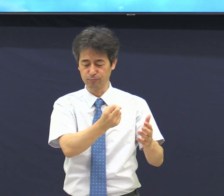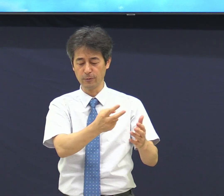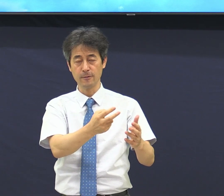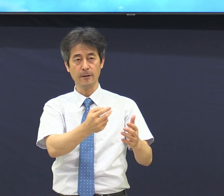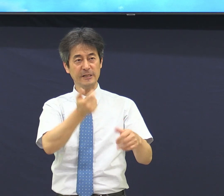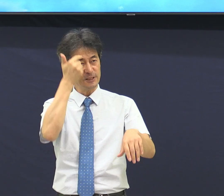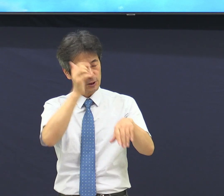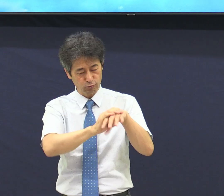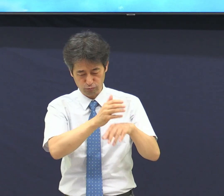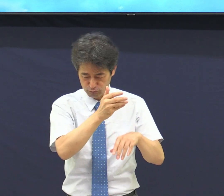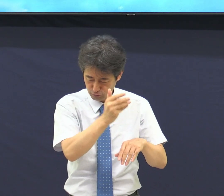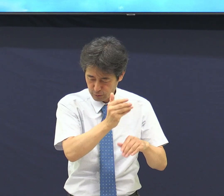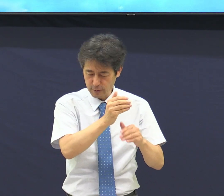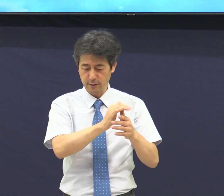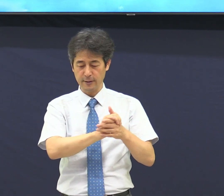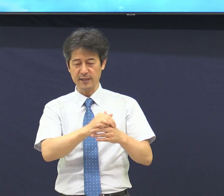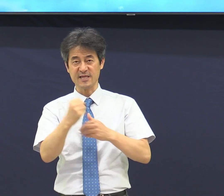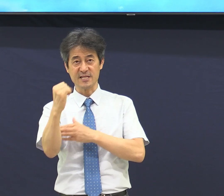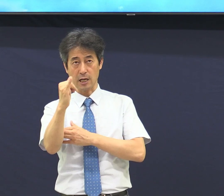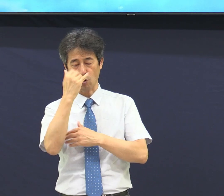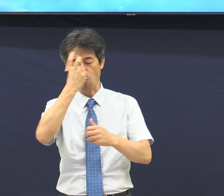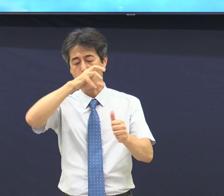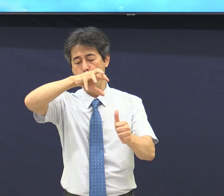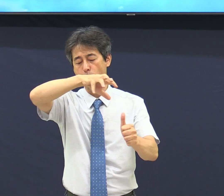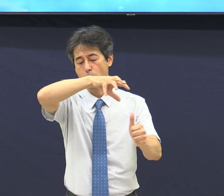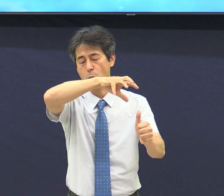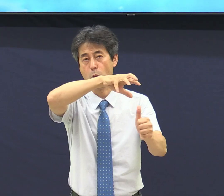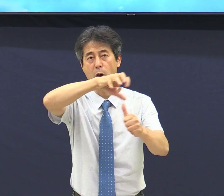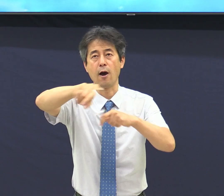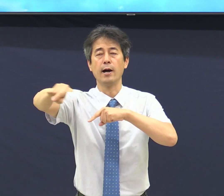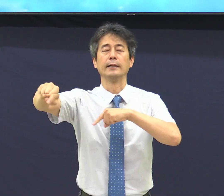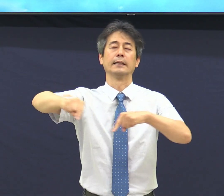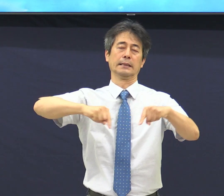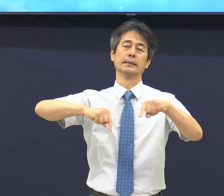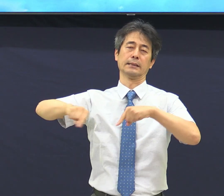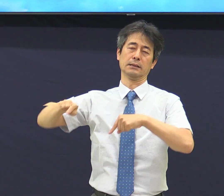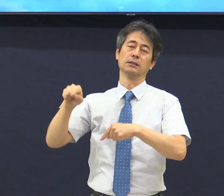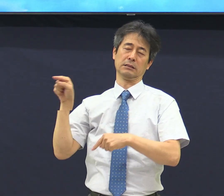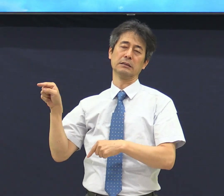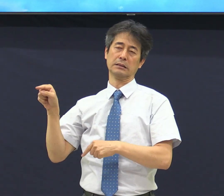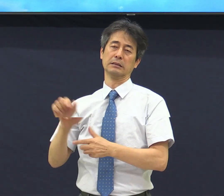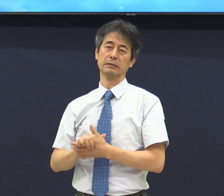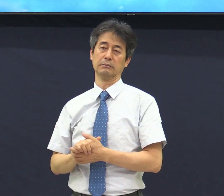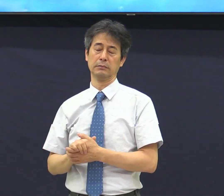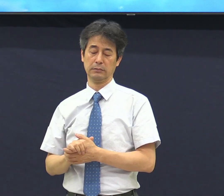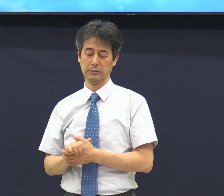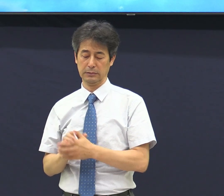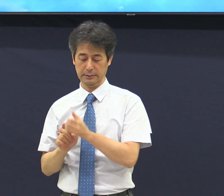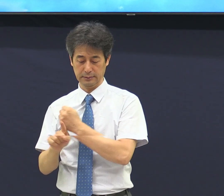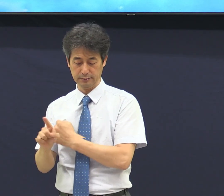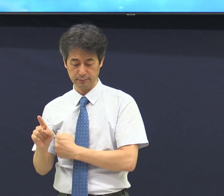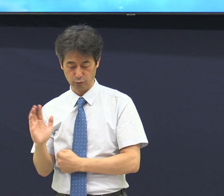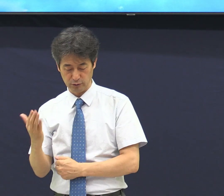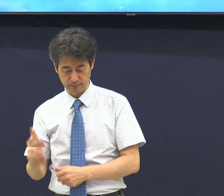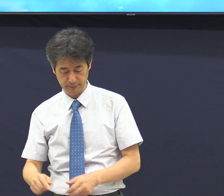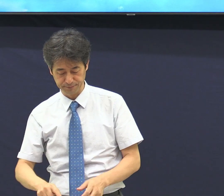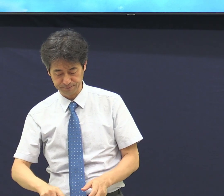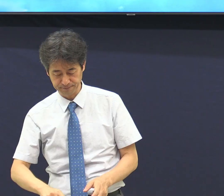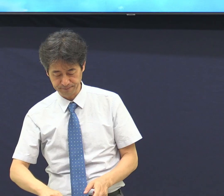거룩하게 하시고 지혜롭게 하시고 능력으로 보호하여 주시고 다스려 주신다라는 것이 하나님의 섭리라는